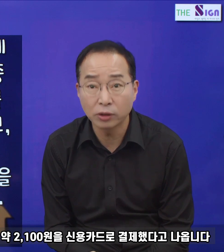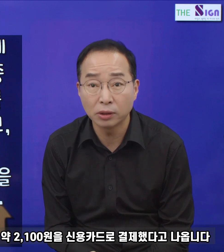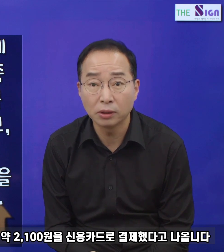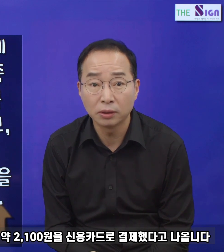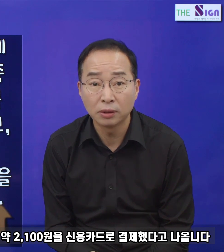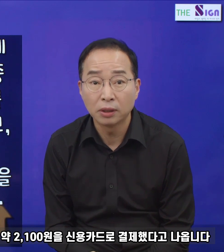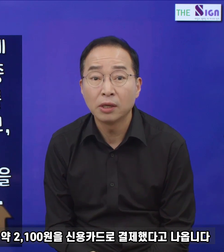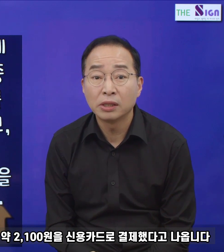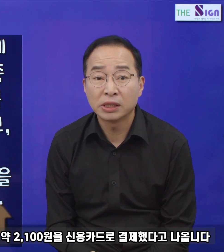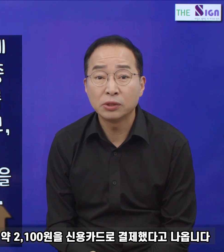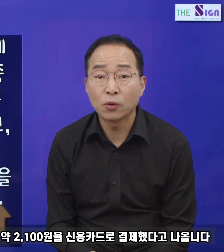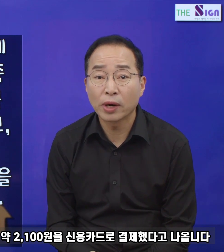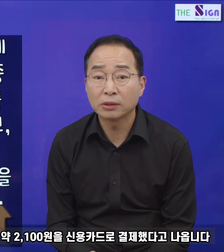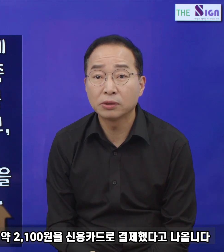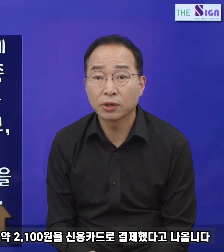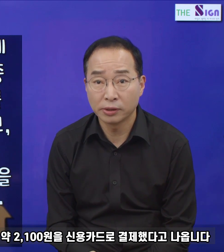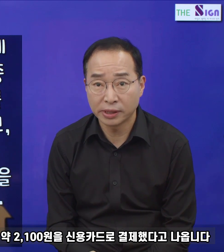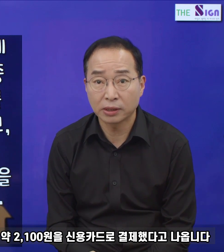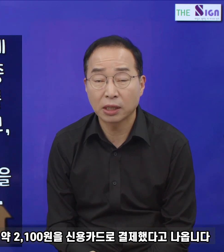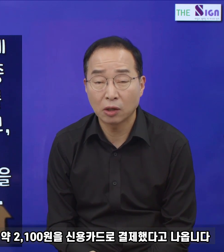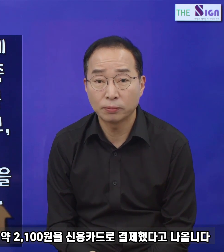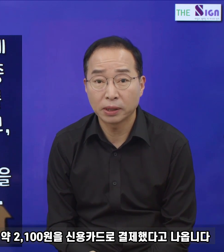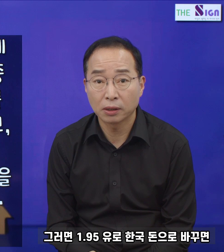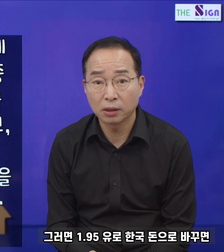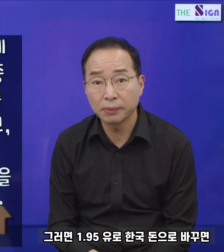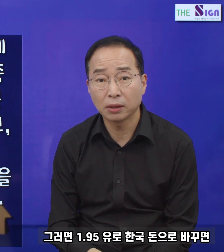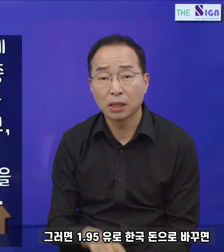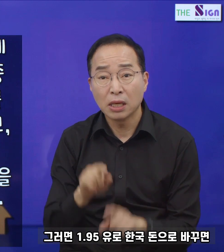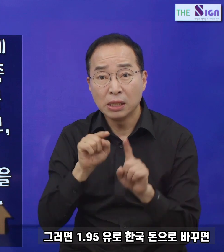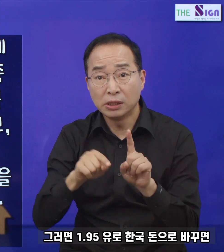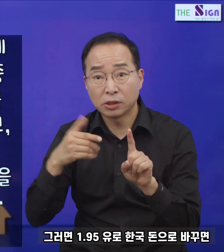2,100원을 신용카드로 결제했다 나옵니다. 그러면